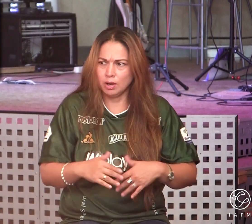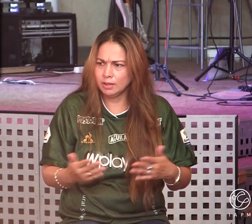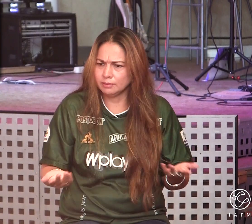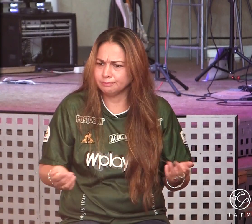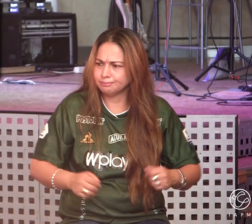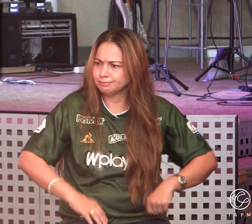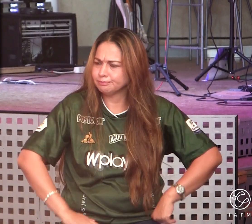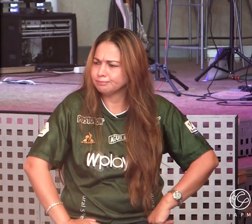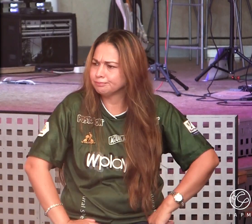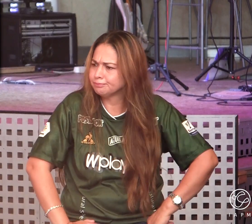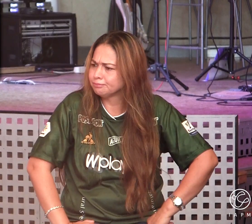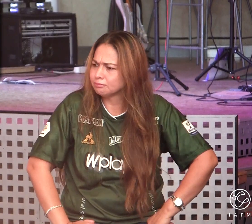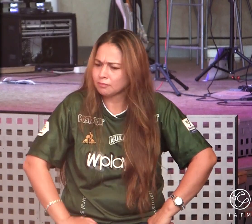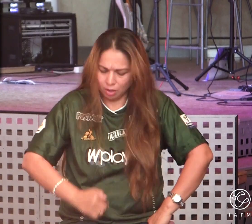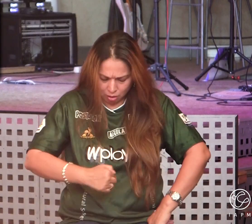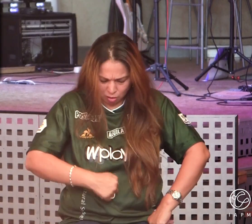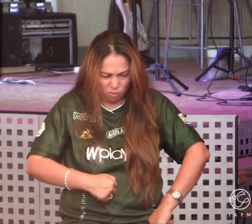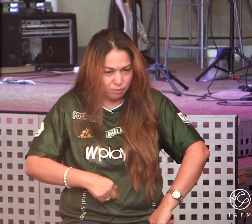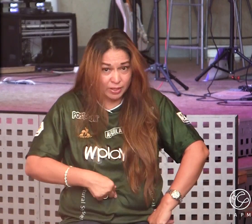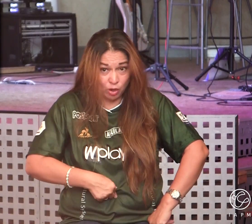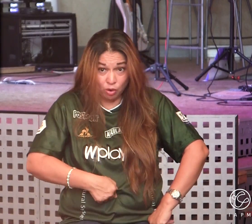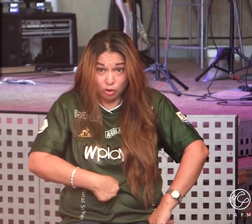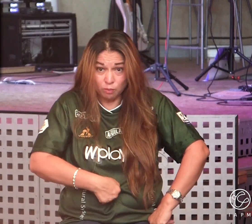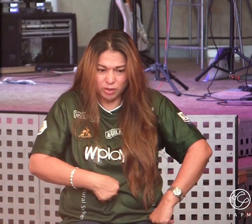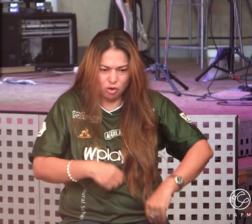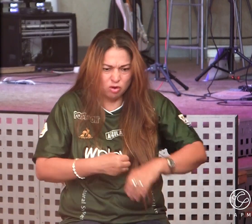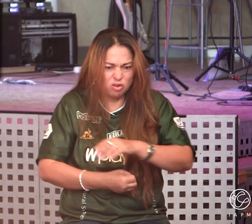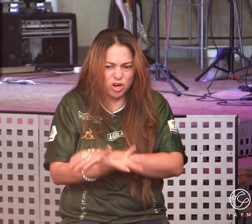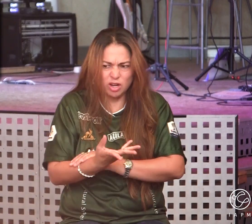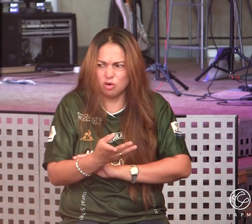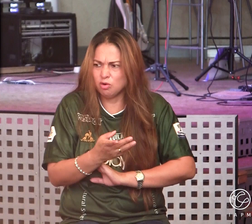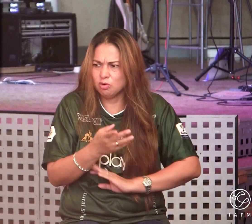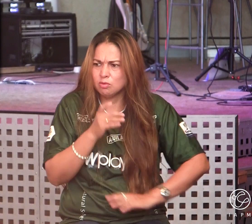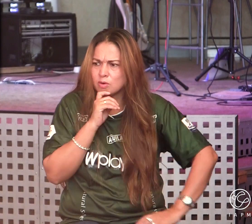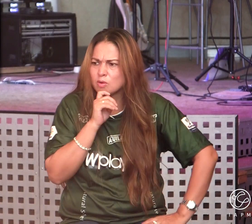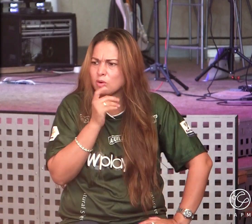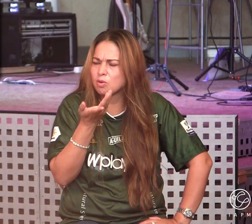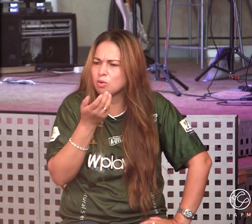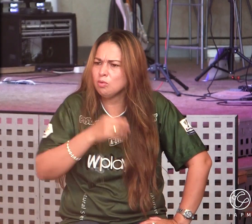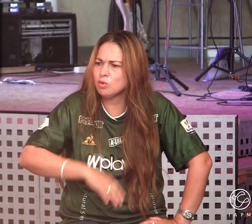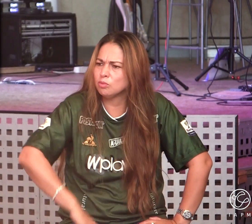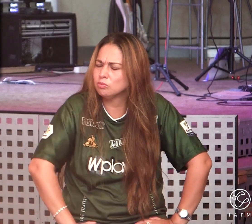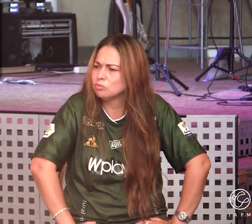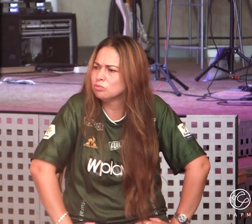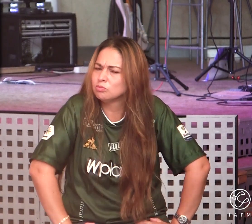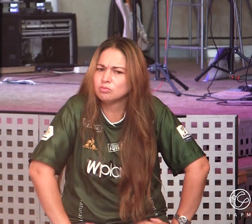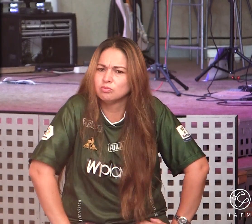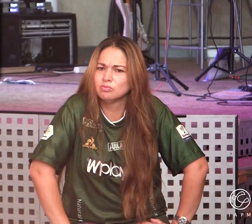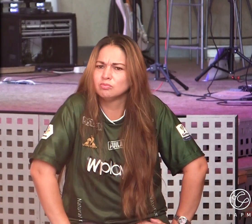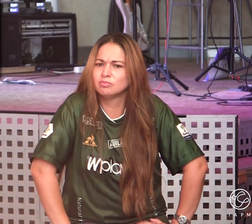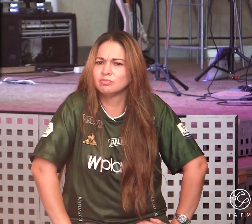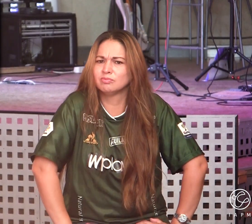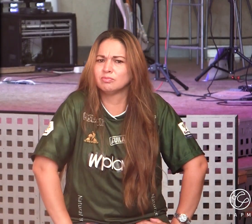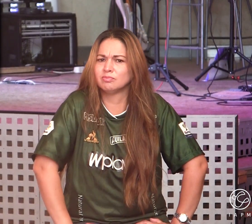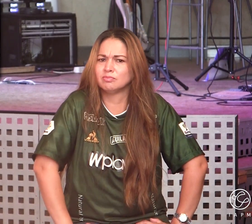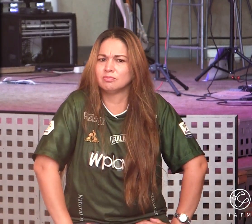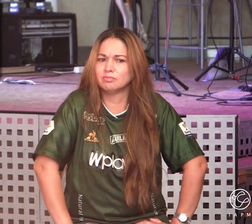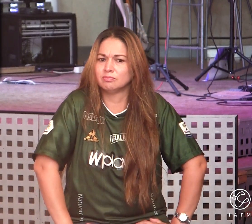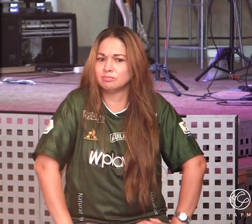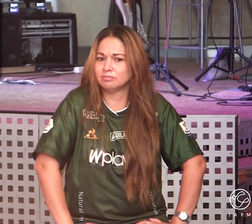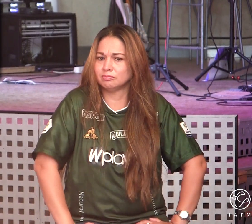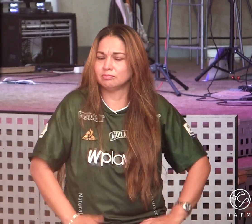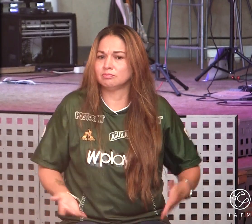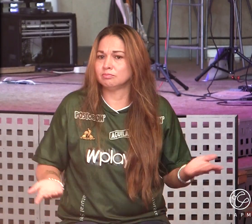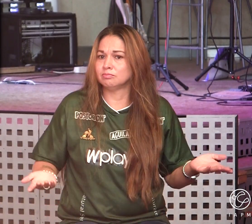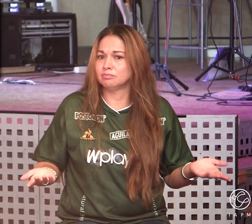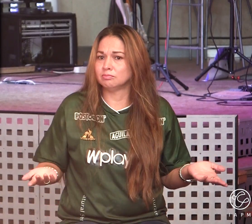Ustedes saben de dónde viene el ombligo, que dicho sea de paso, digo que es la cicatriz, la única cicatriz que las mujeres exhiben con orgullo, ¿no? Es porque el ombligo es una cicatriz,